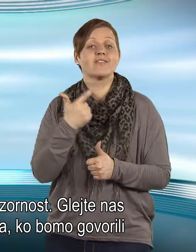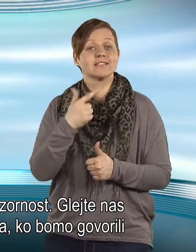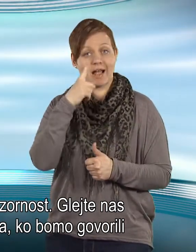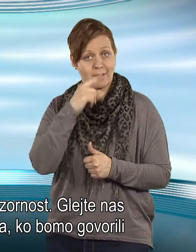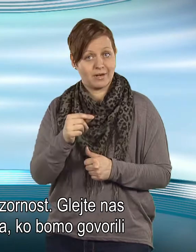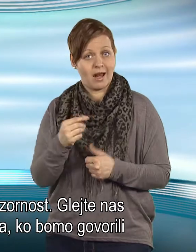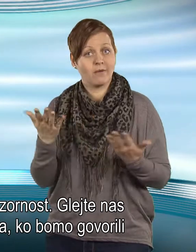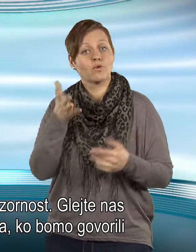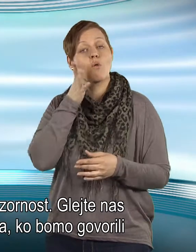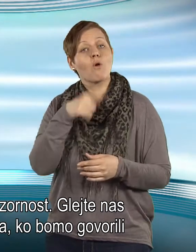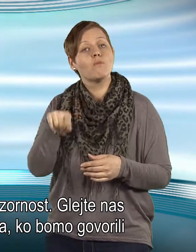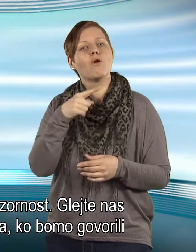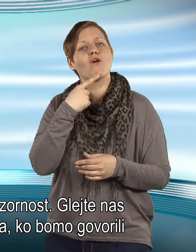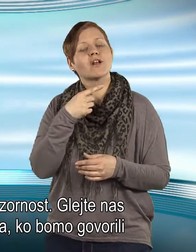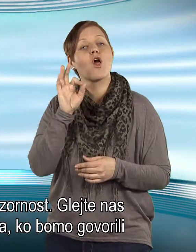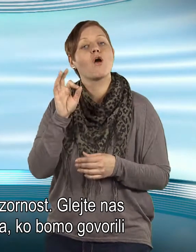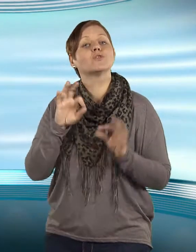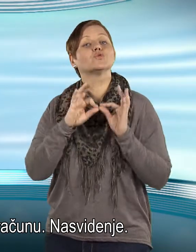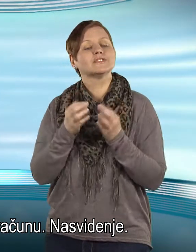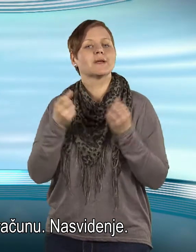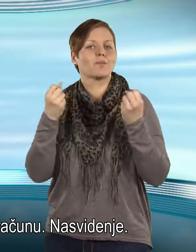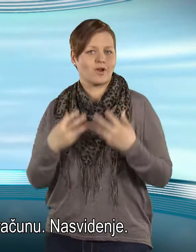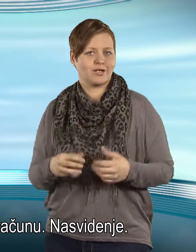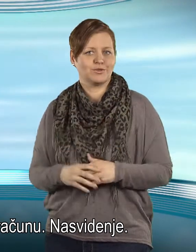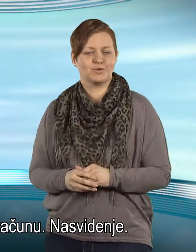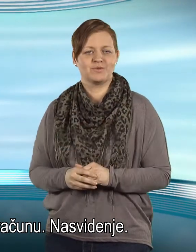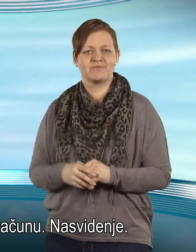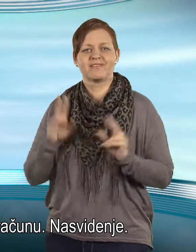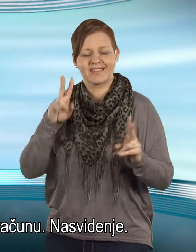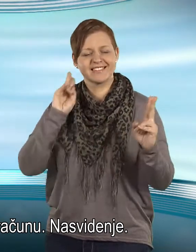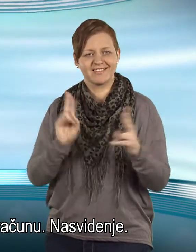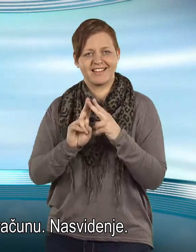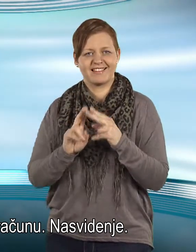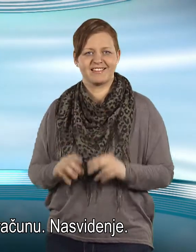22. aprila, ko bomo govorili o družinskem proračunu. Nasvidenje.